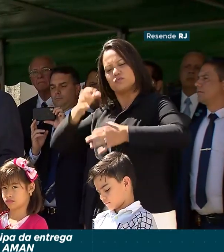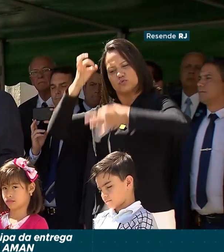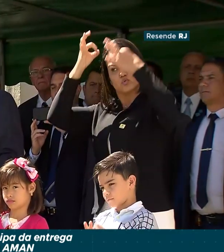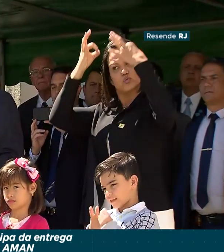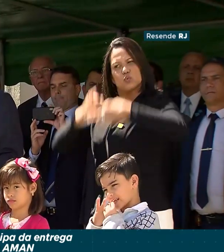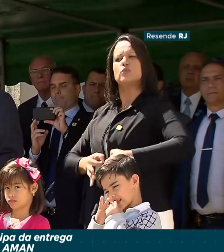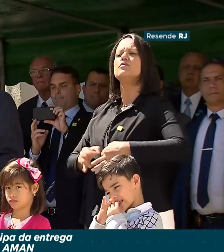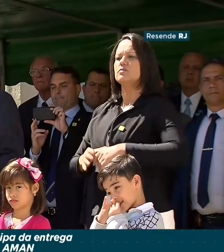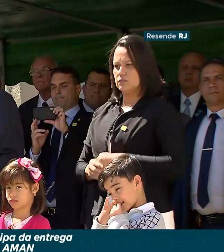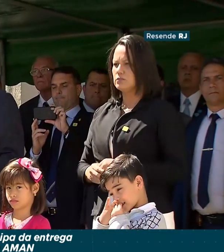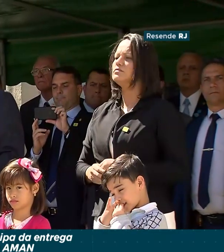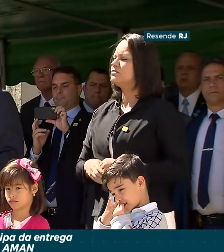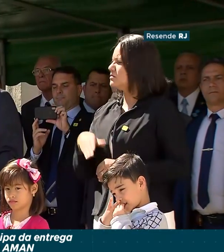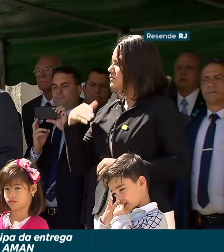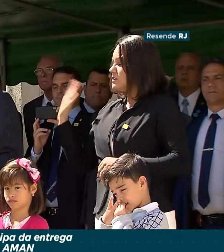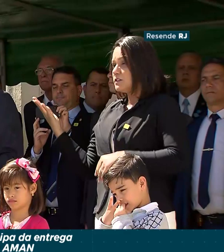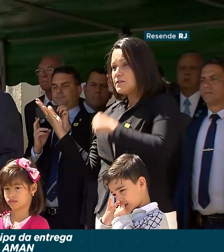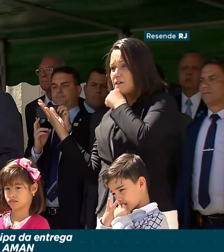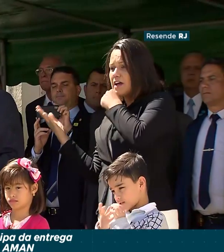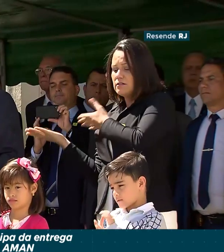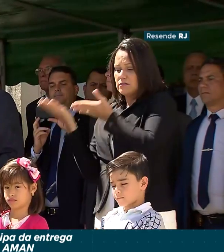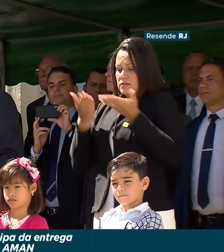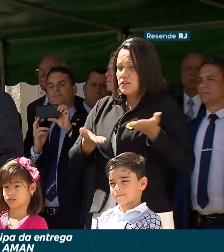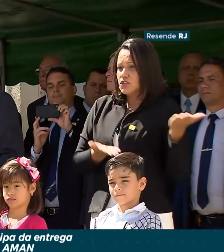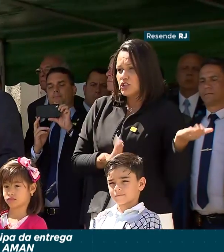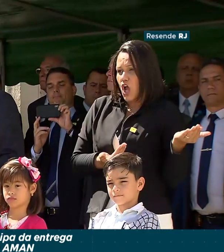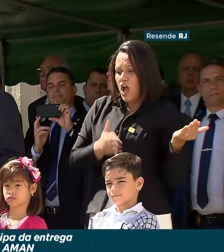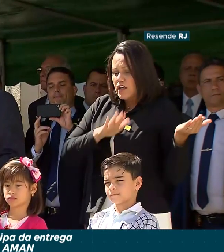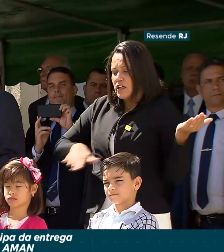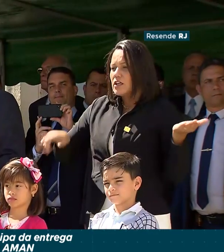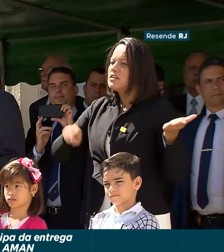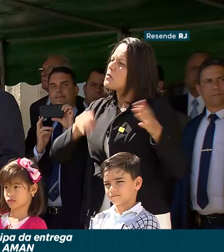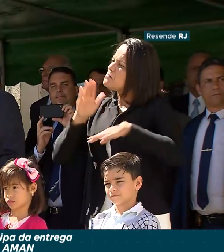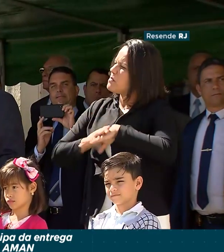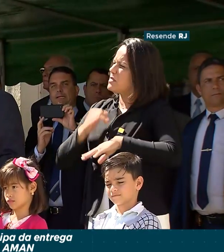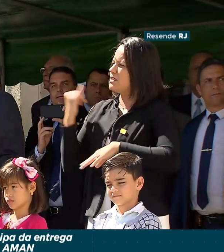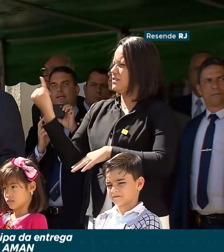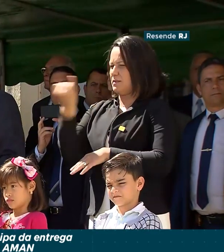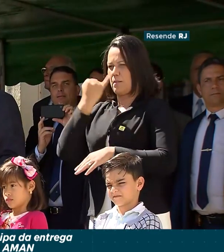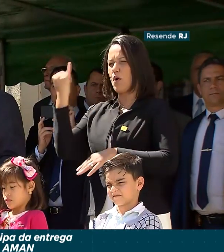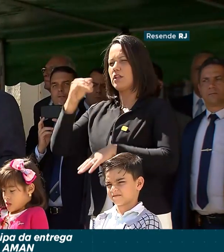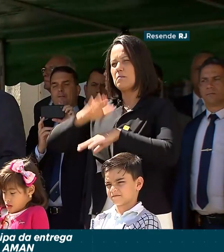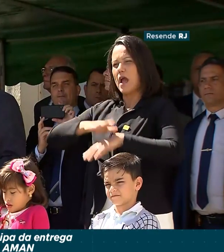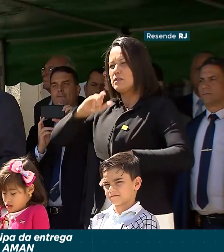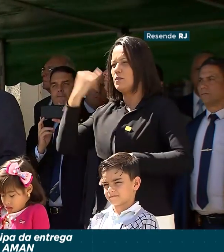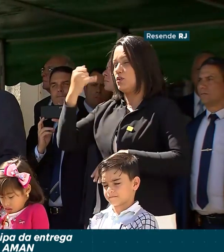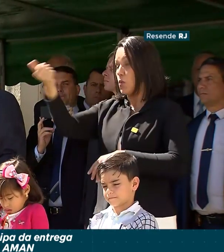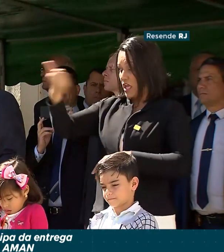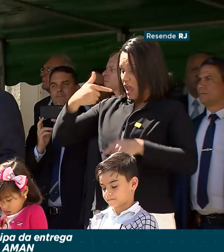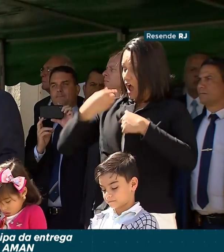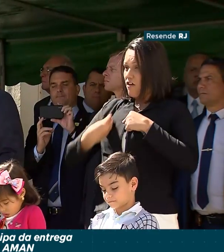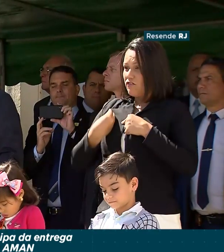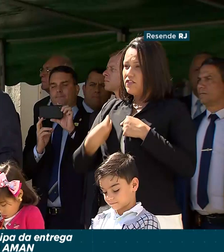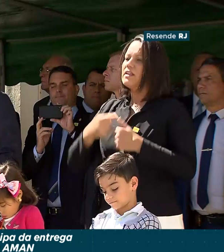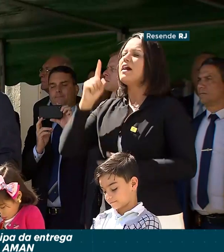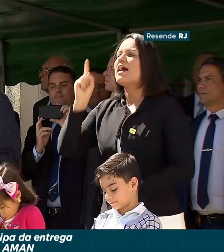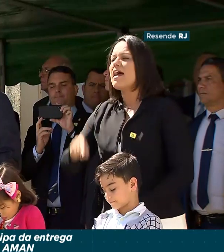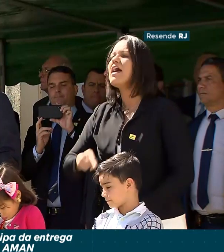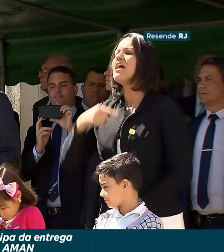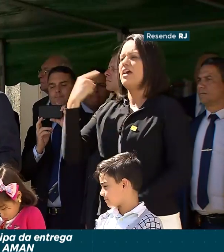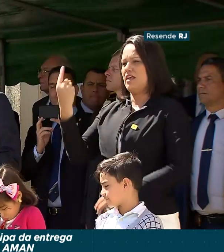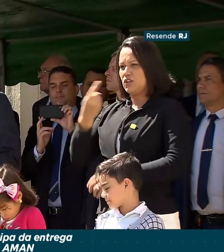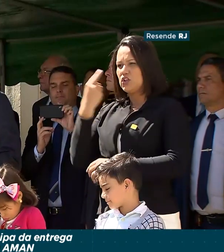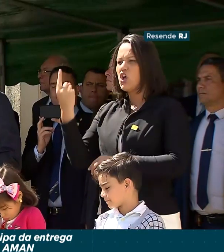justa. Tem algo que é muito, mas muito mais importante que a nossa própria vida, que é a